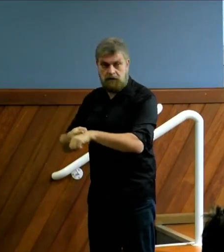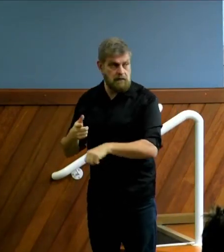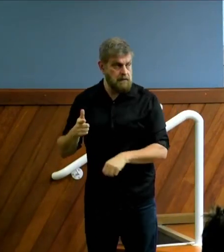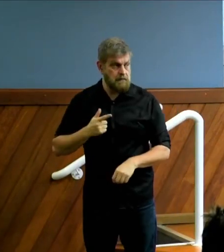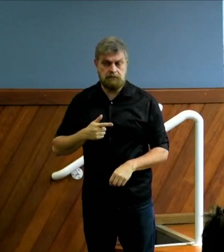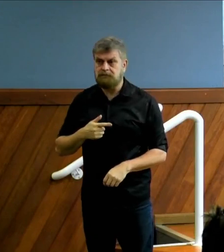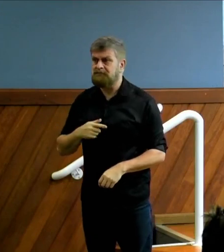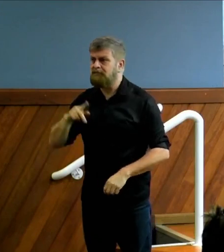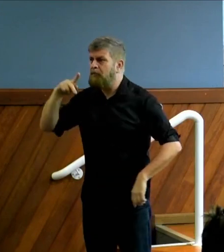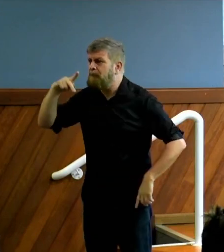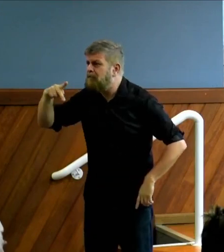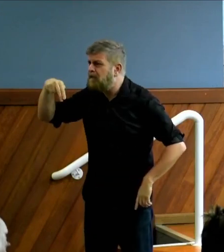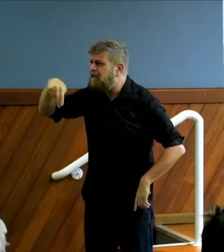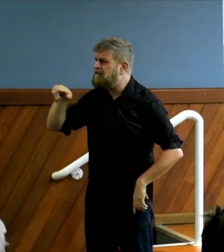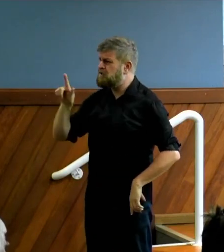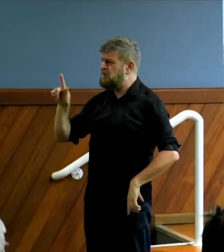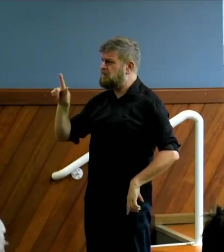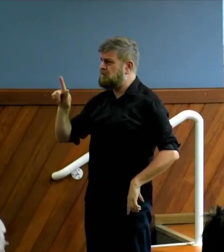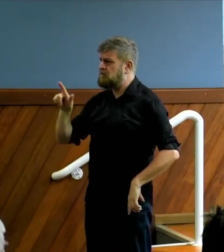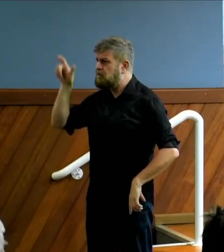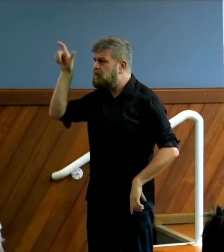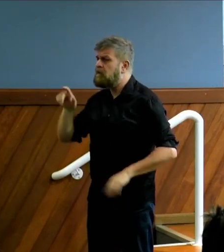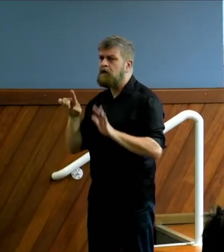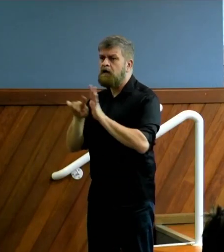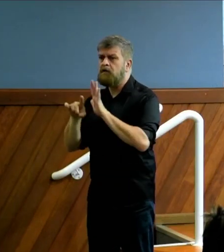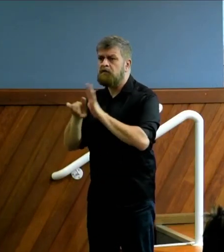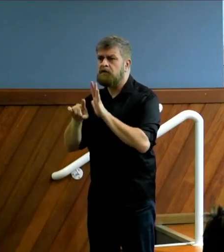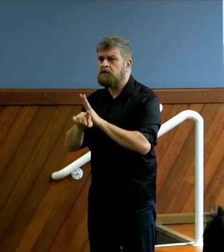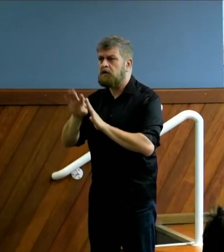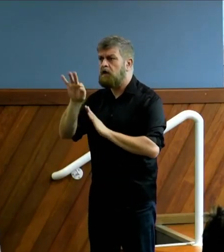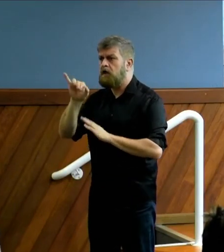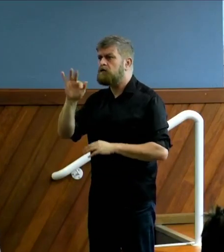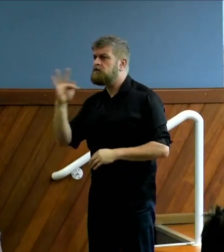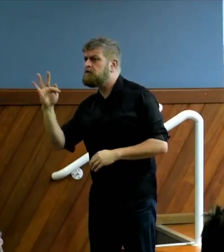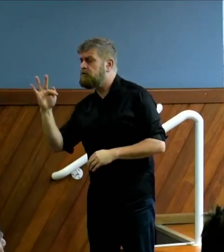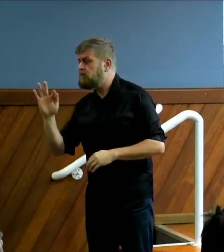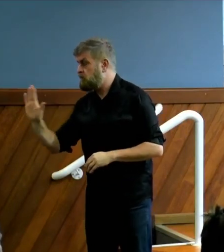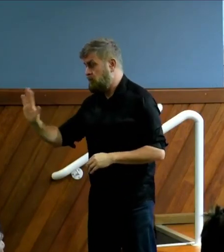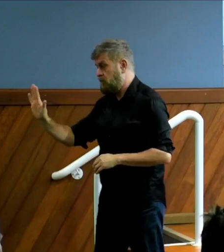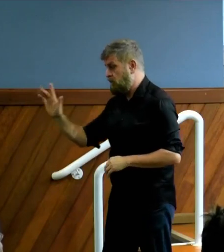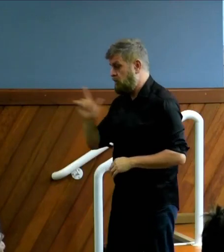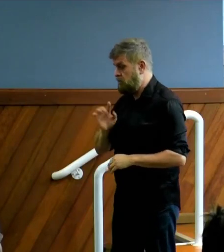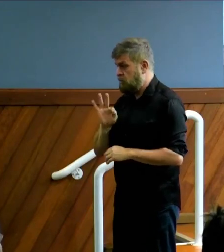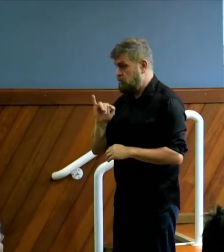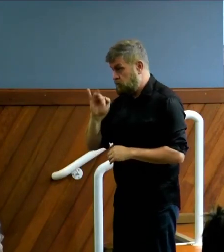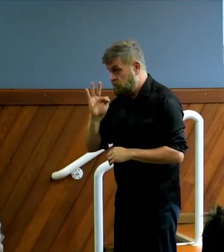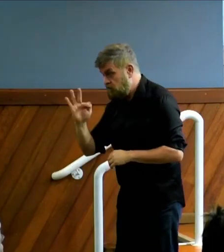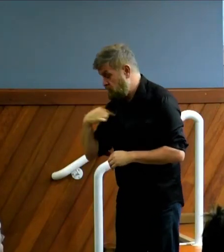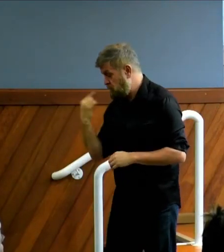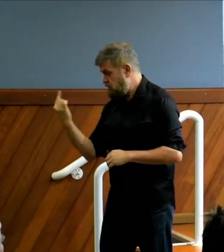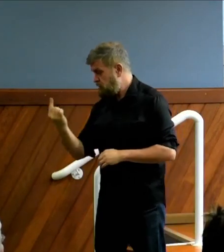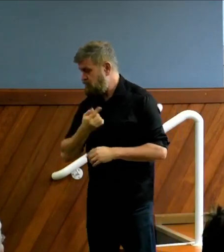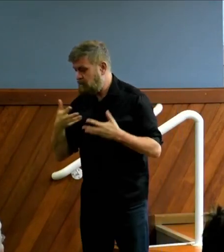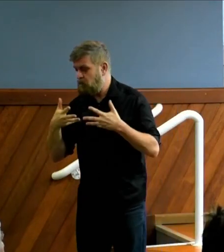assim, PNG? E o TIFF? Pelo amor de Deus, é TIFF? Não sei o que. Ela falou assim, não. O TIFF, para nós, ele está